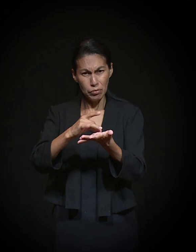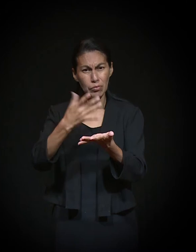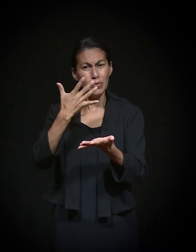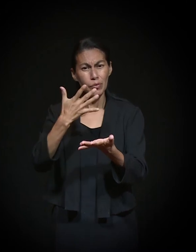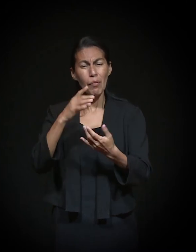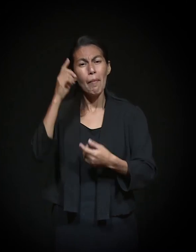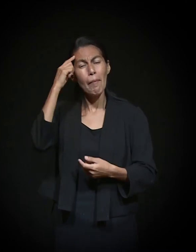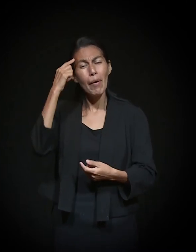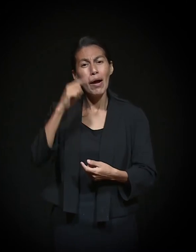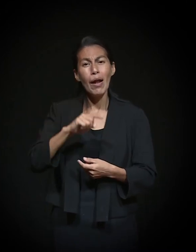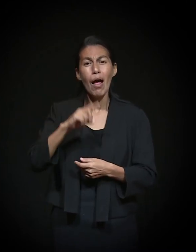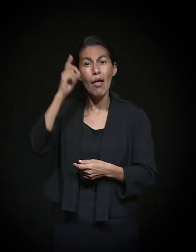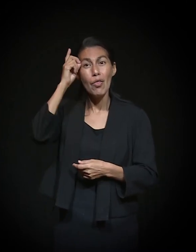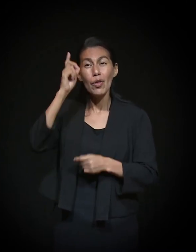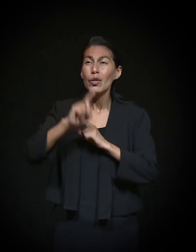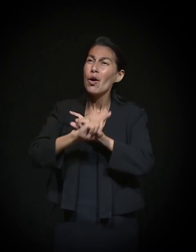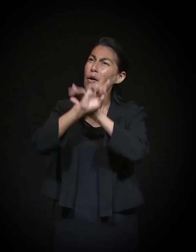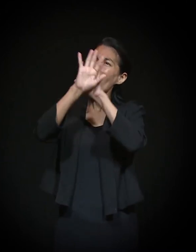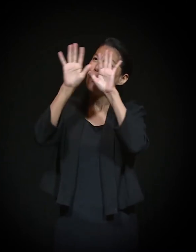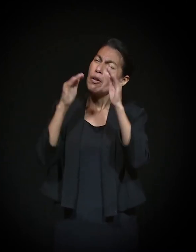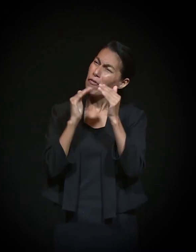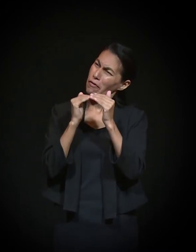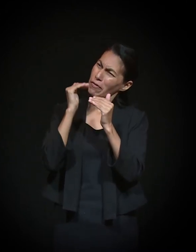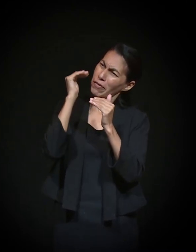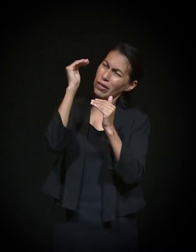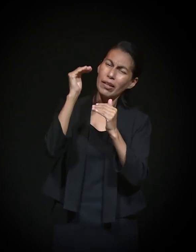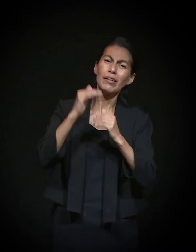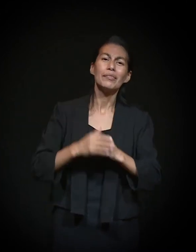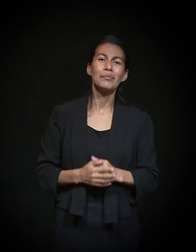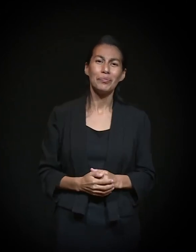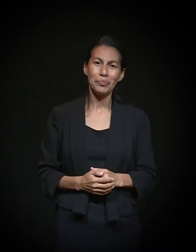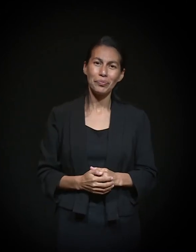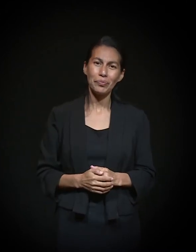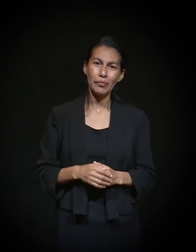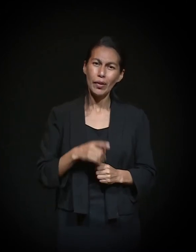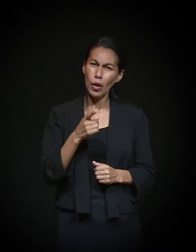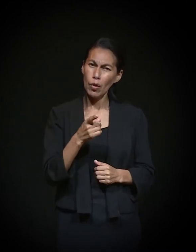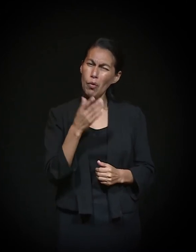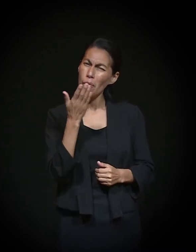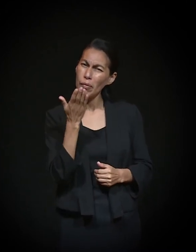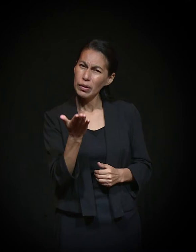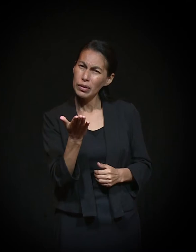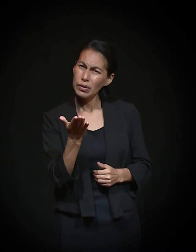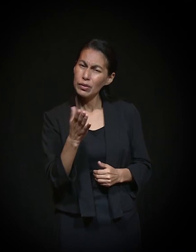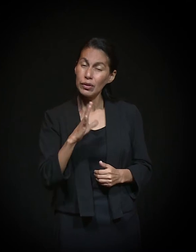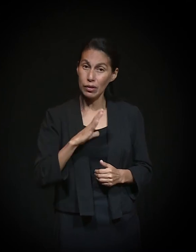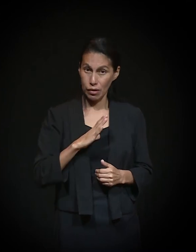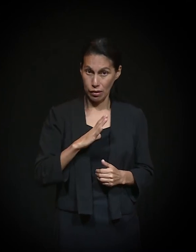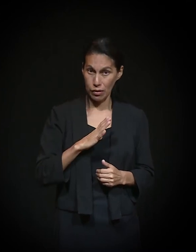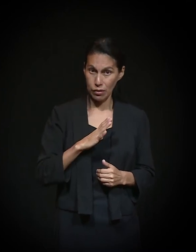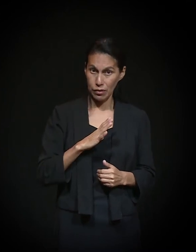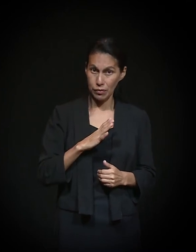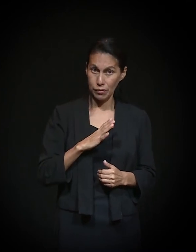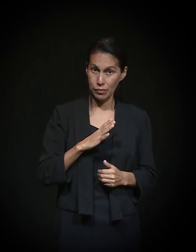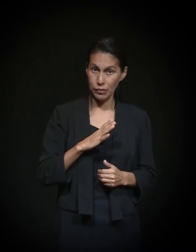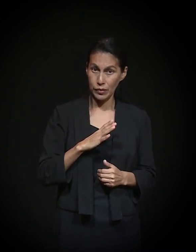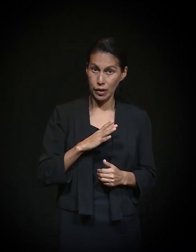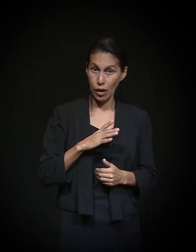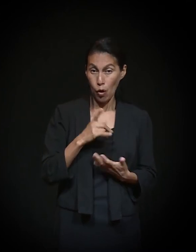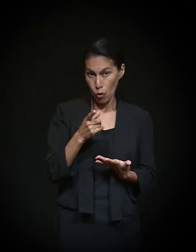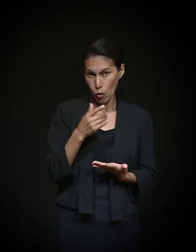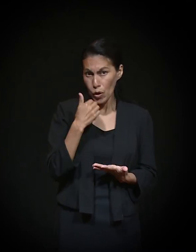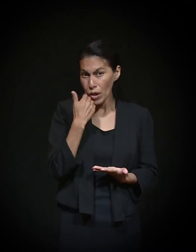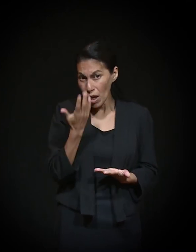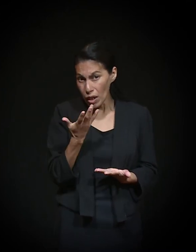público para que glorifiquemos a Dios a través de este mundo. Y si tienes alguna petición